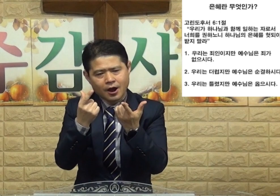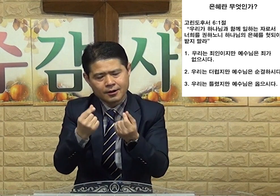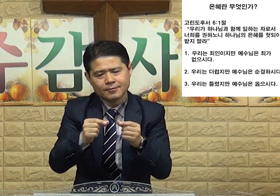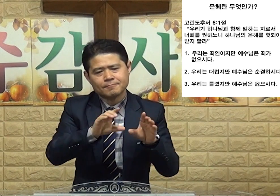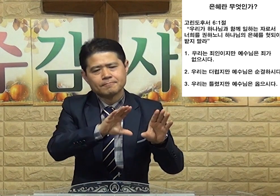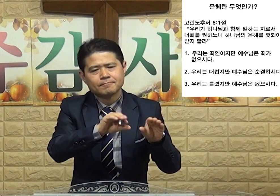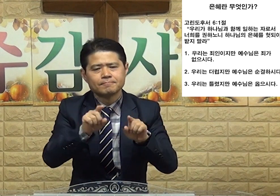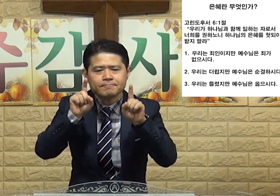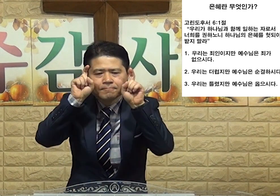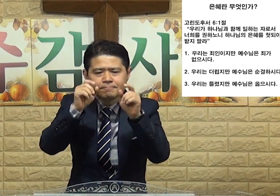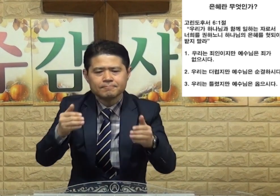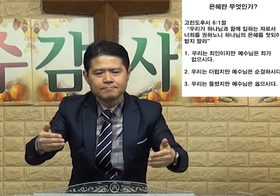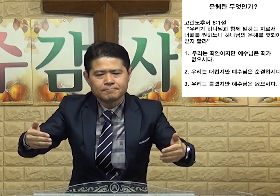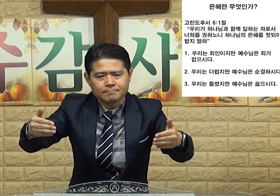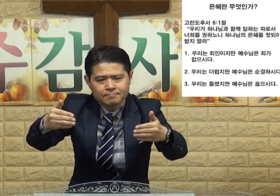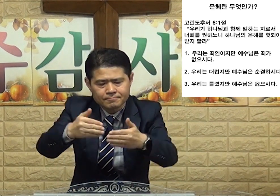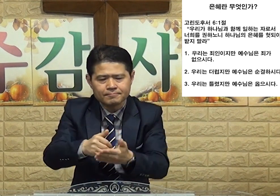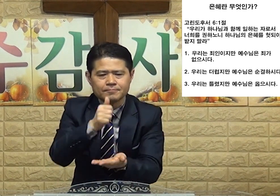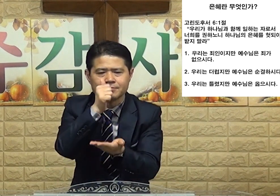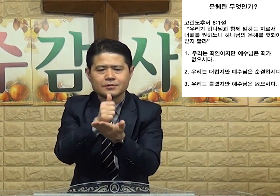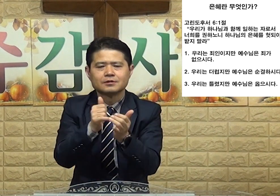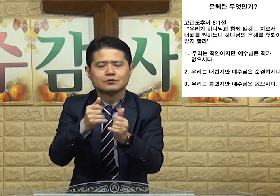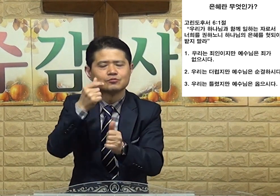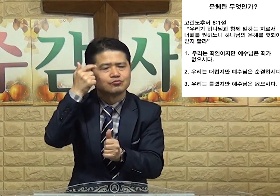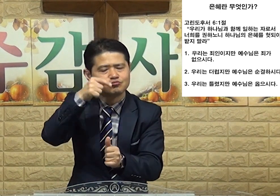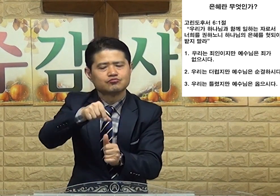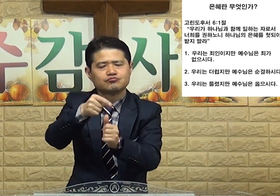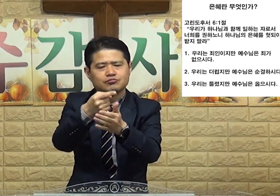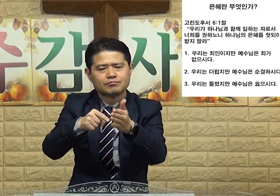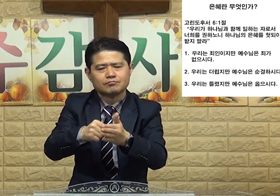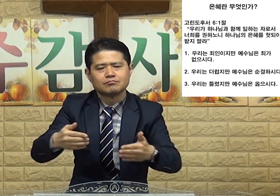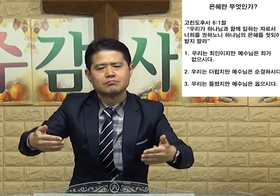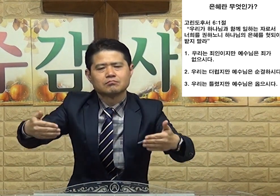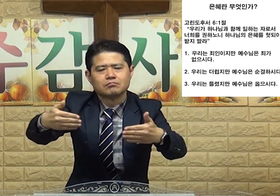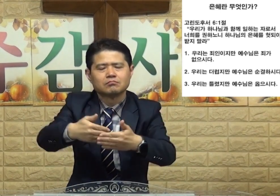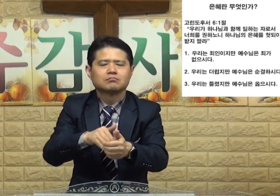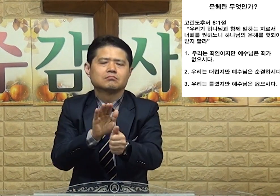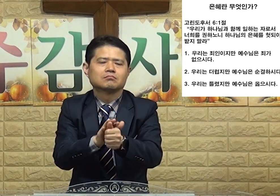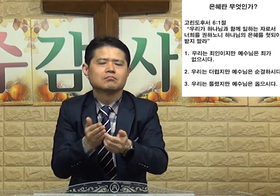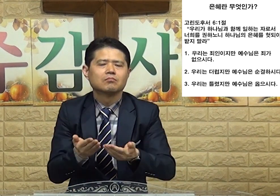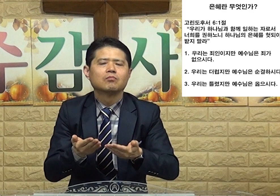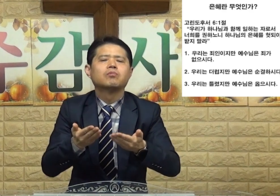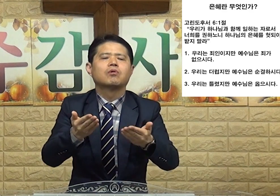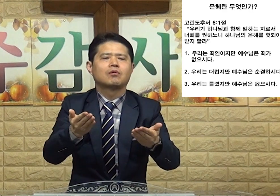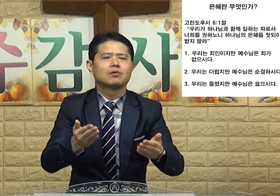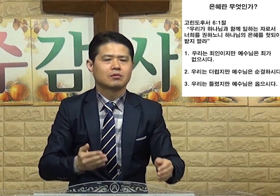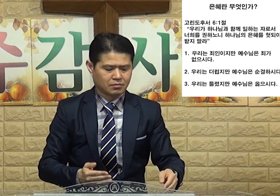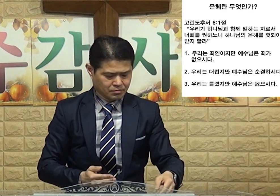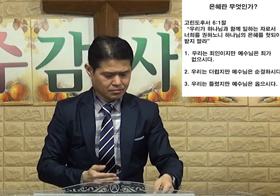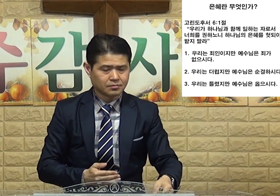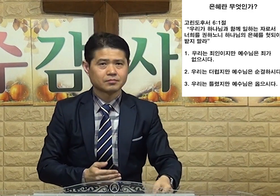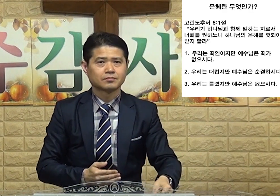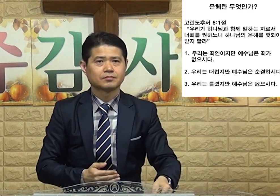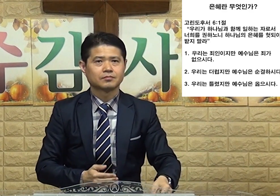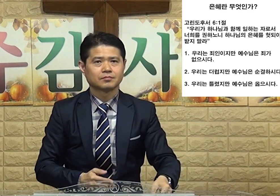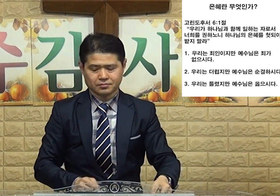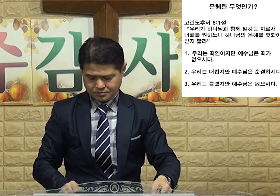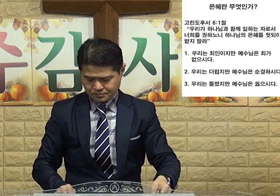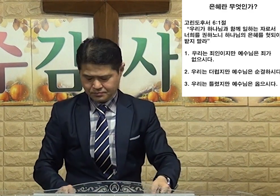깨끗한 마음으로 온유하게 목자로서 양들을 키우기 위해서, 우리를 구원하기 위해서 오신 것입니다.